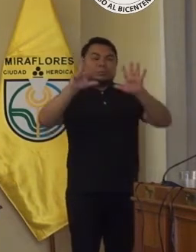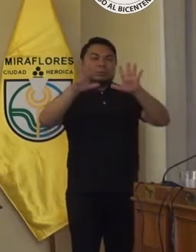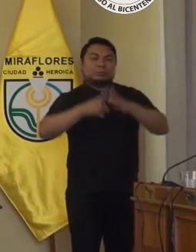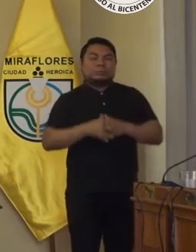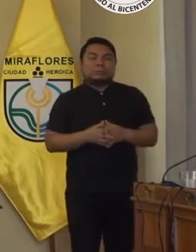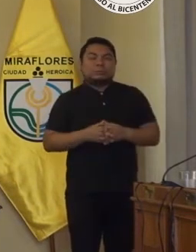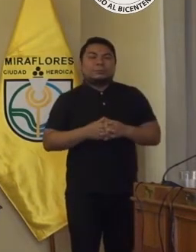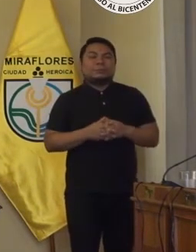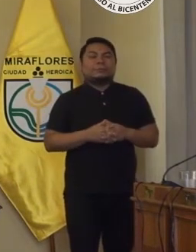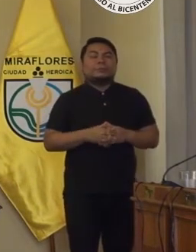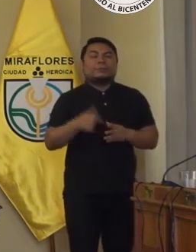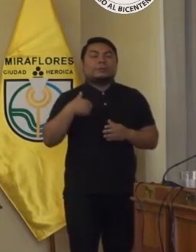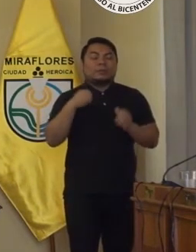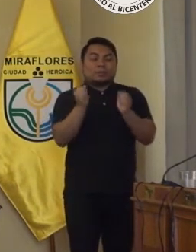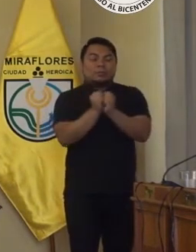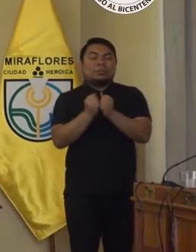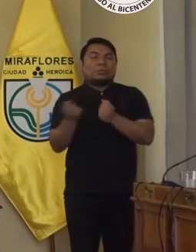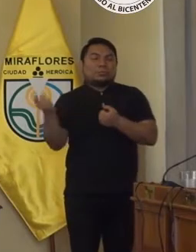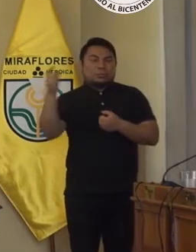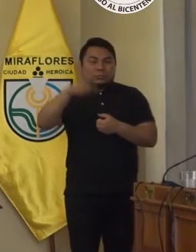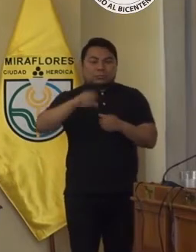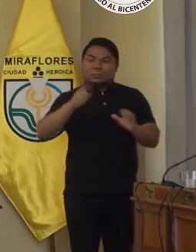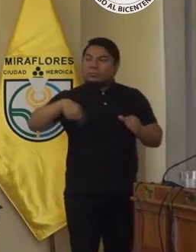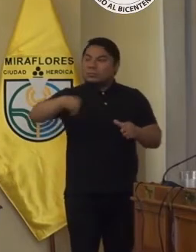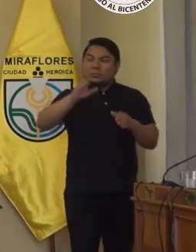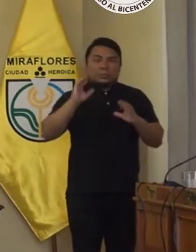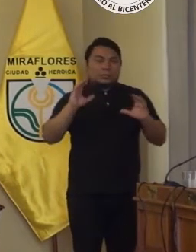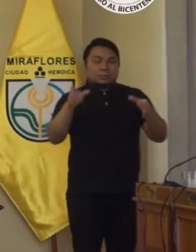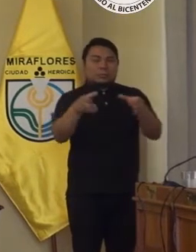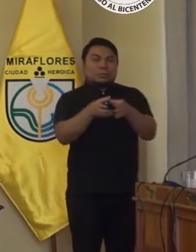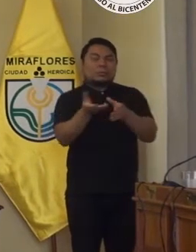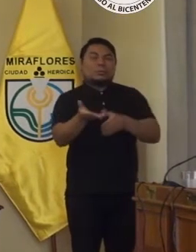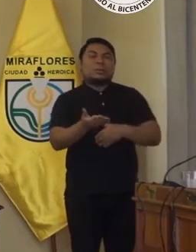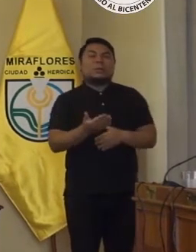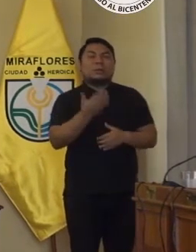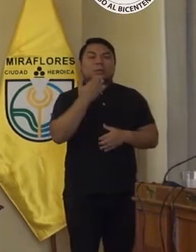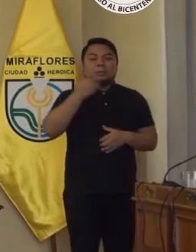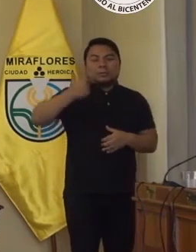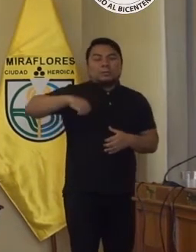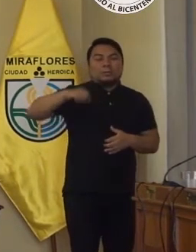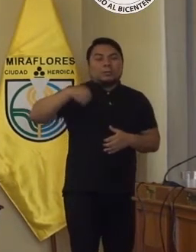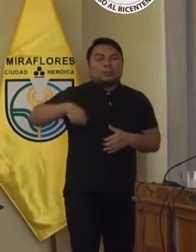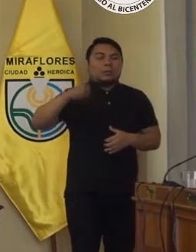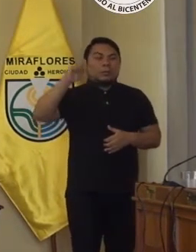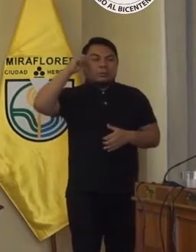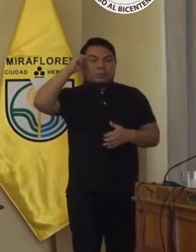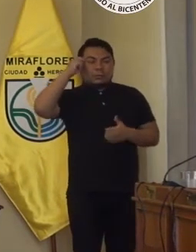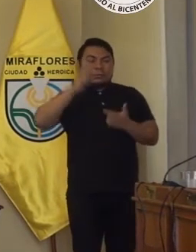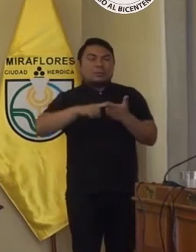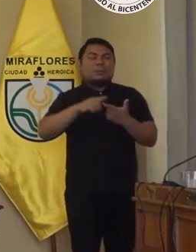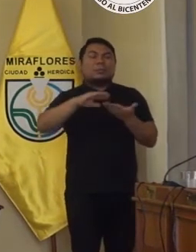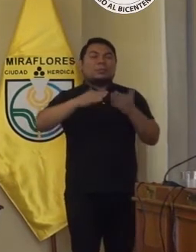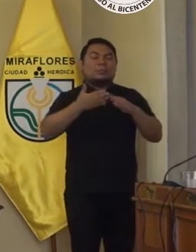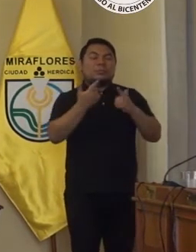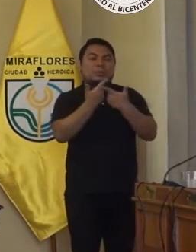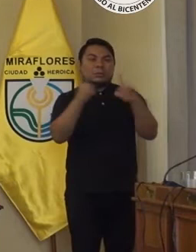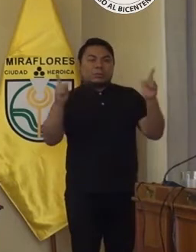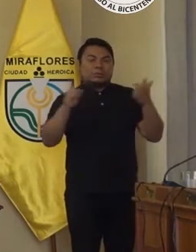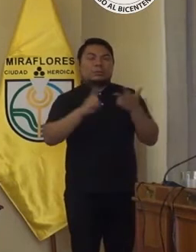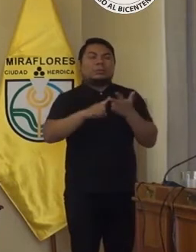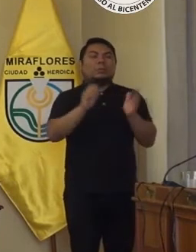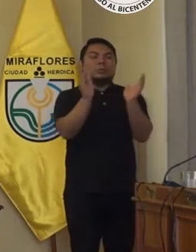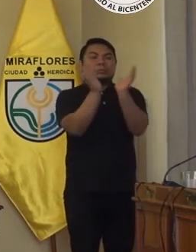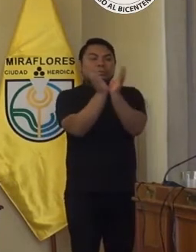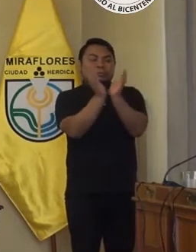3945-2018-GL. Me acompañaron a la sesión ordinaria de dicha comisión los alcaldes de Magdalena, Pueblo Libre,